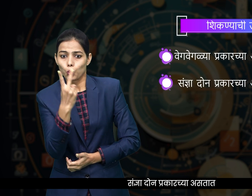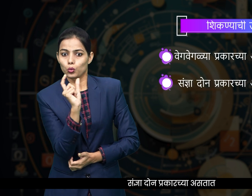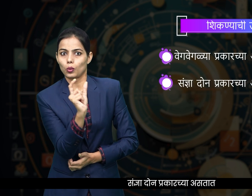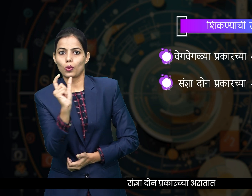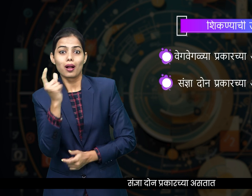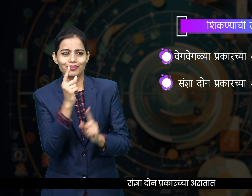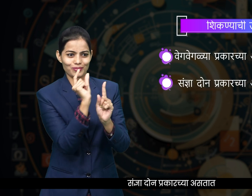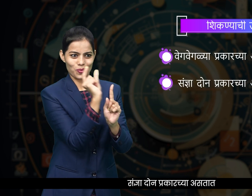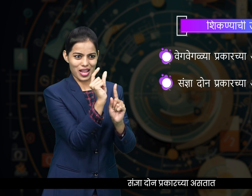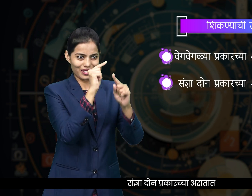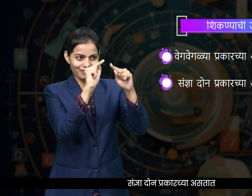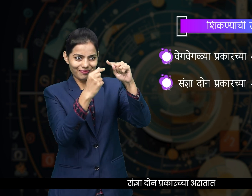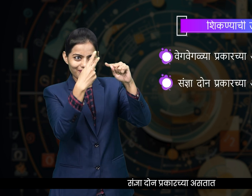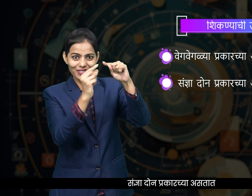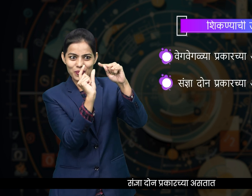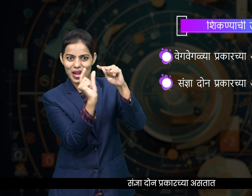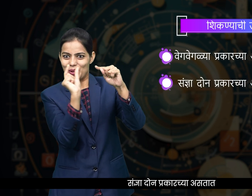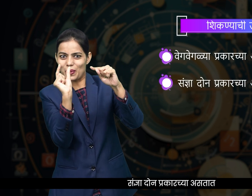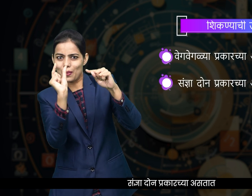संज्ञा दोन प्रकारच्या असतात.